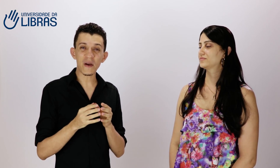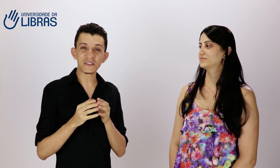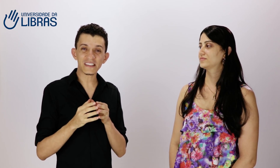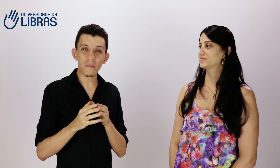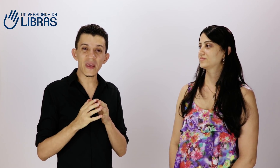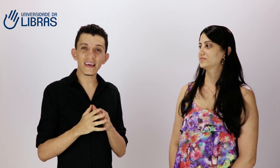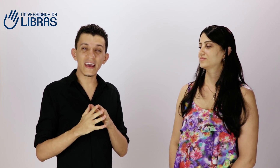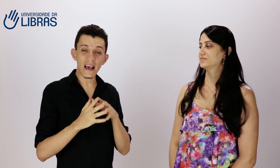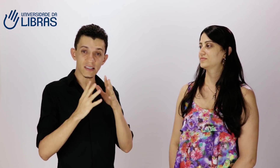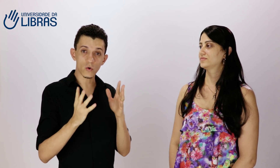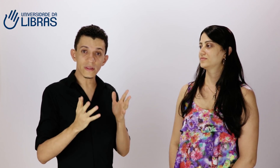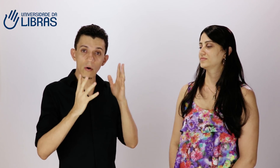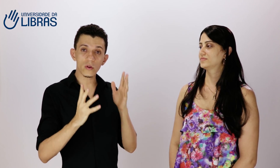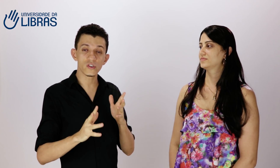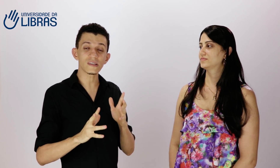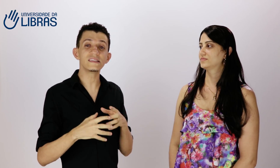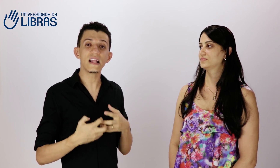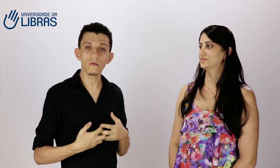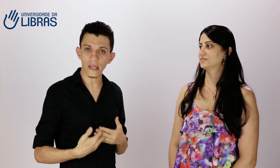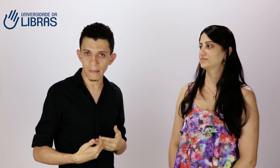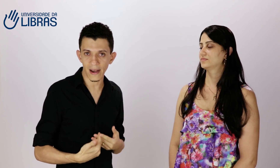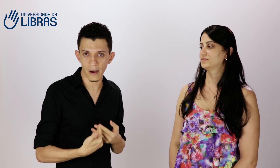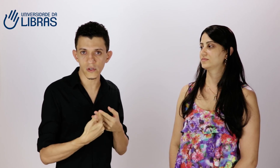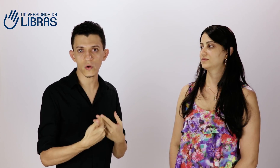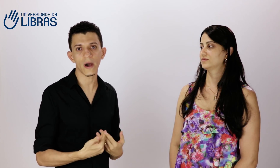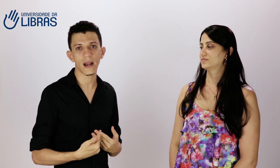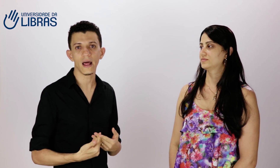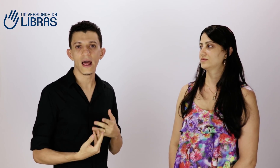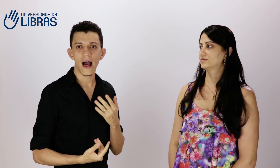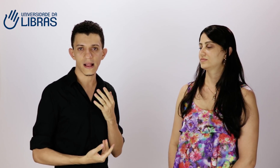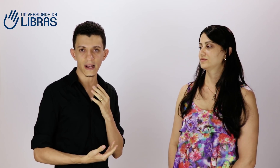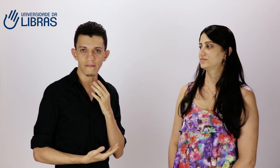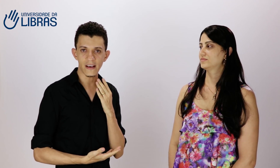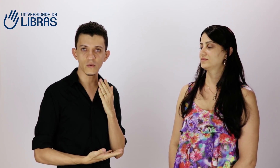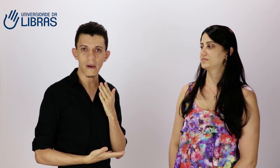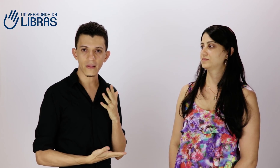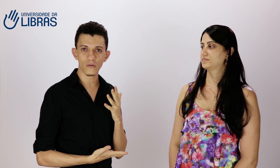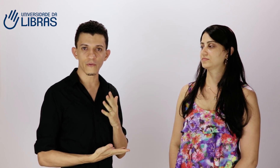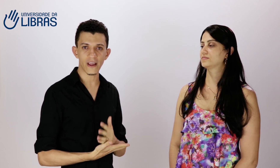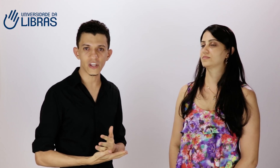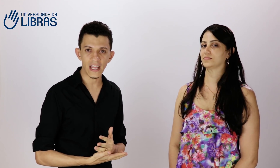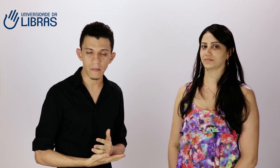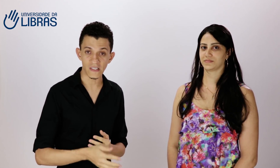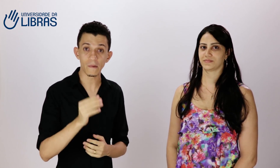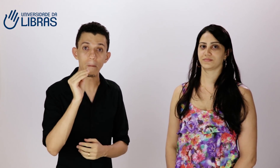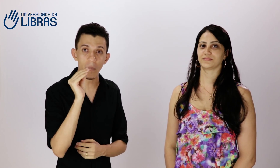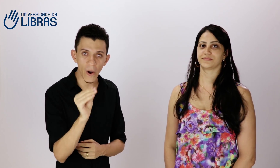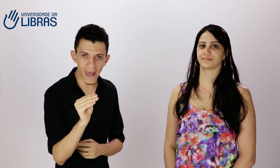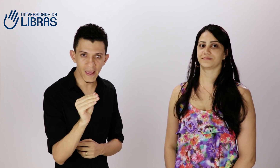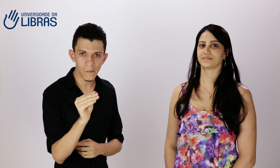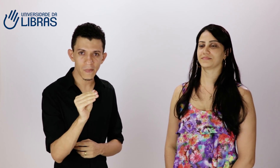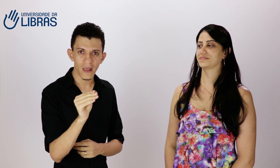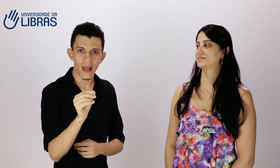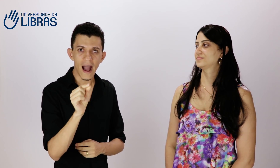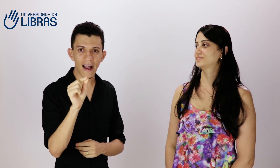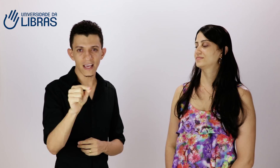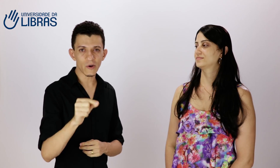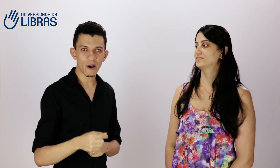eu já sabia que esses conteúdos nós não trabalhamos com ela através do método Fluente em Libras. Porém, aquilo que eu